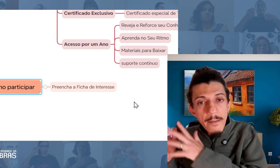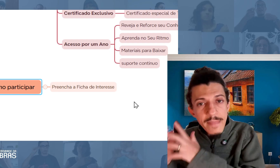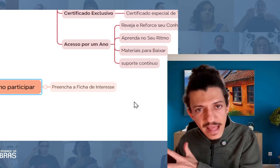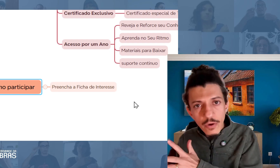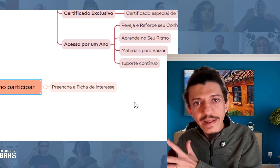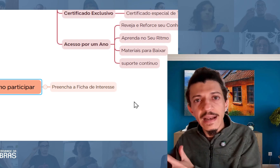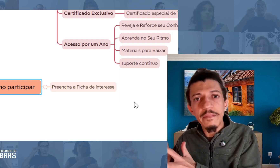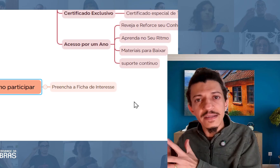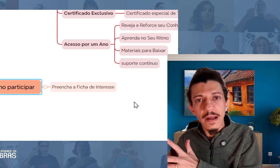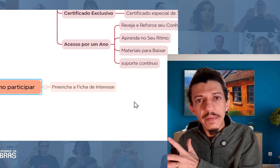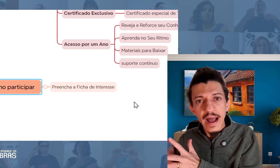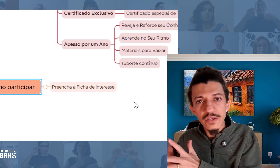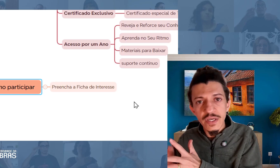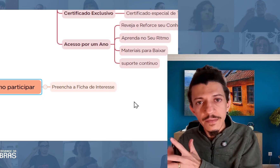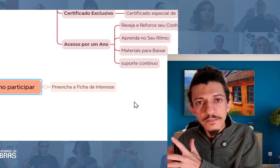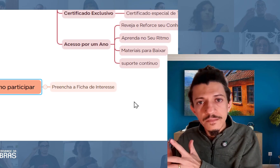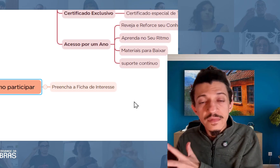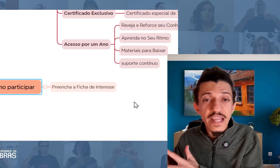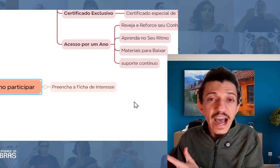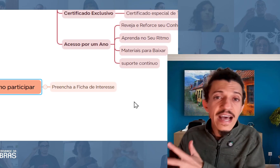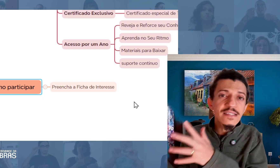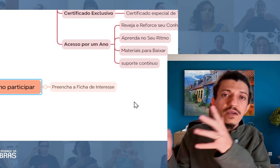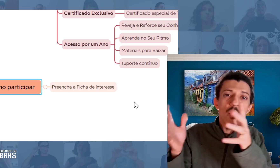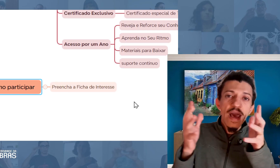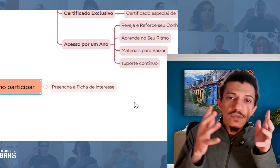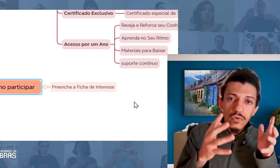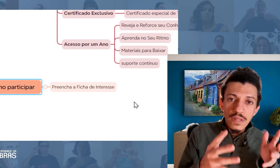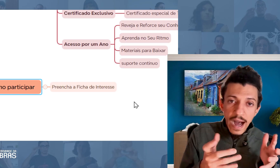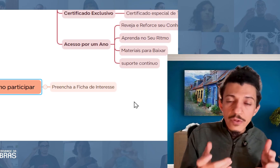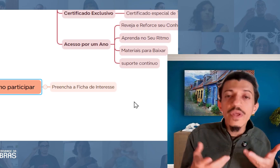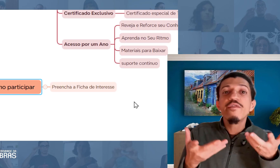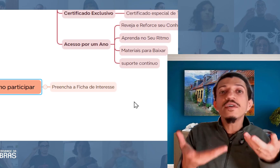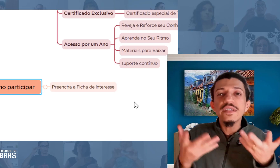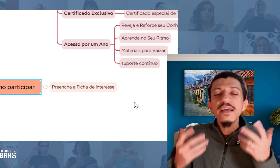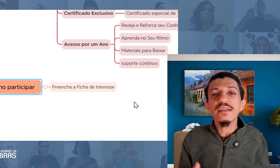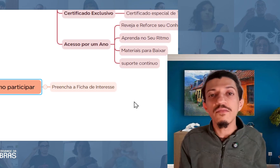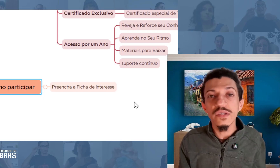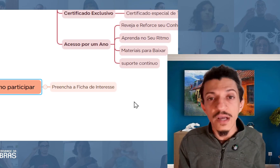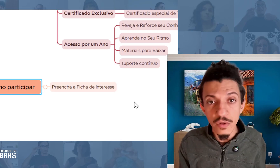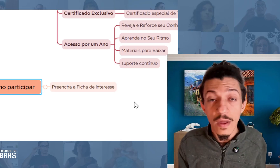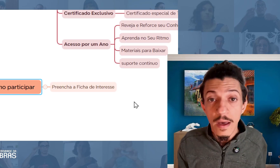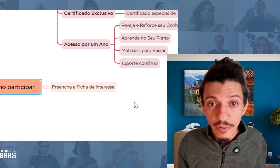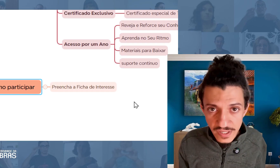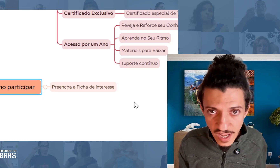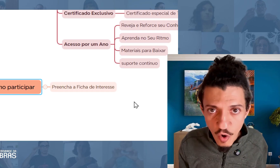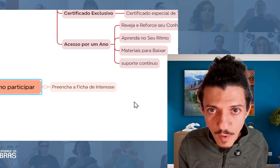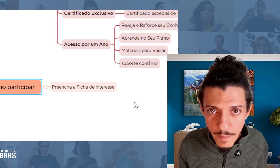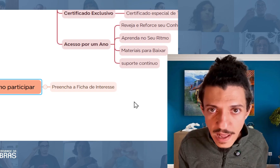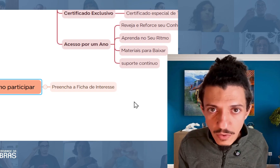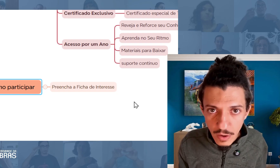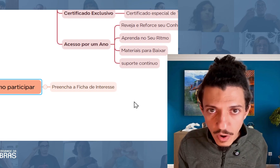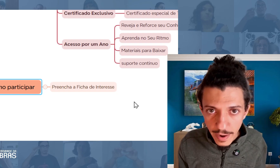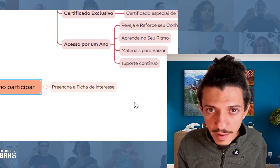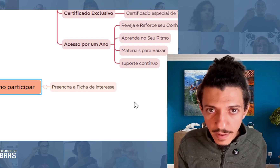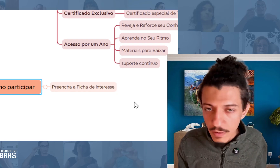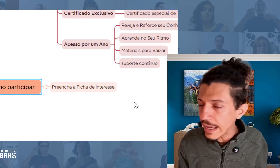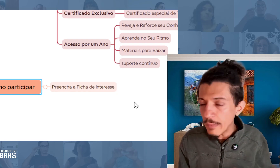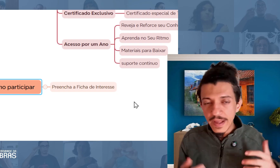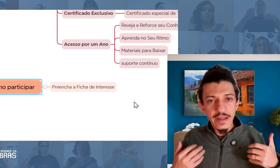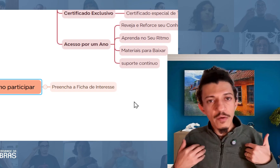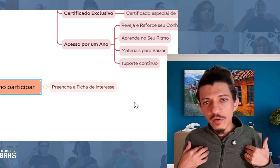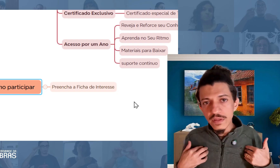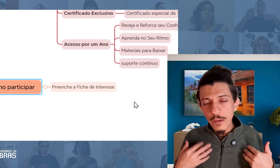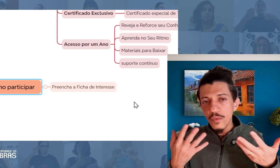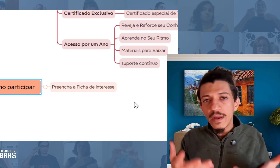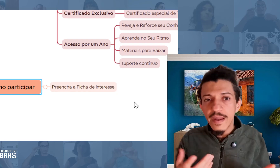se a mentoria Libras na Prática traz o resultado que você está buscando para o seu momento agora. Não quero